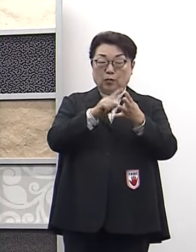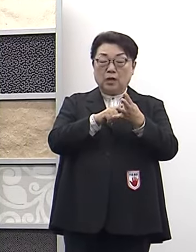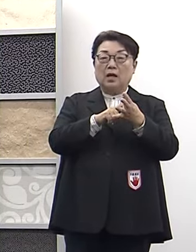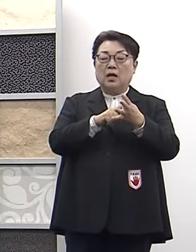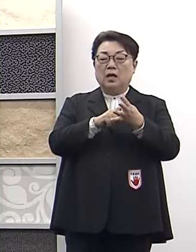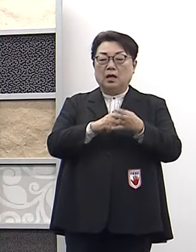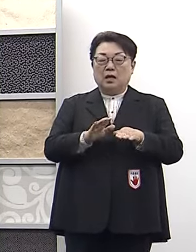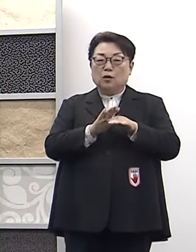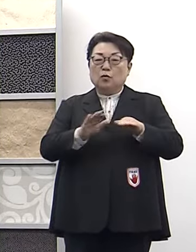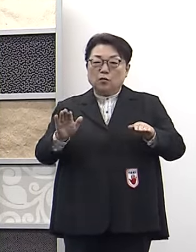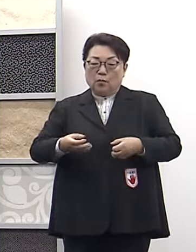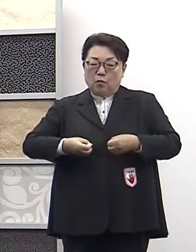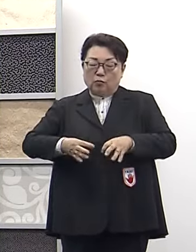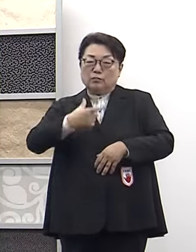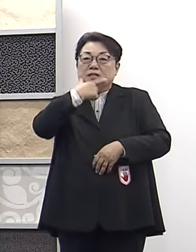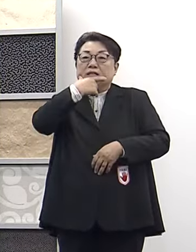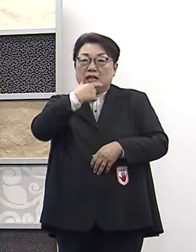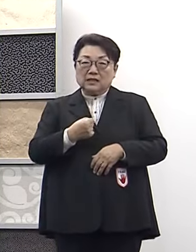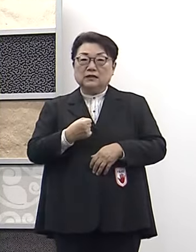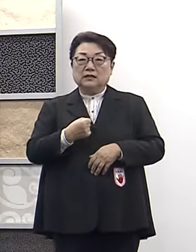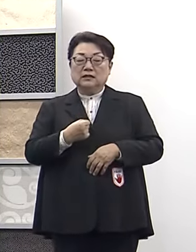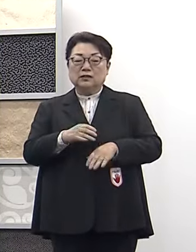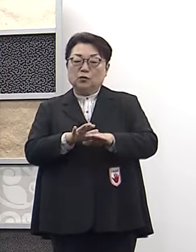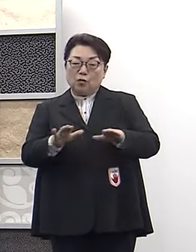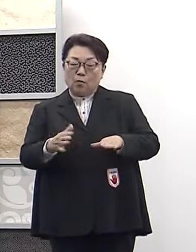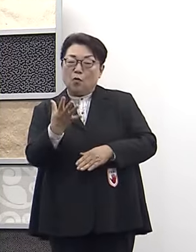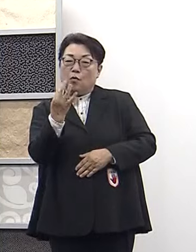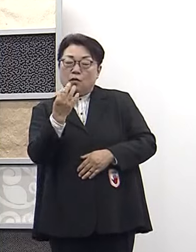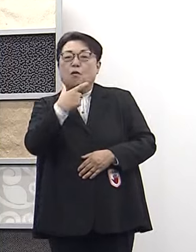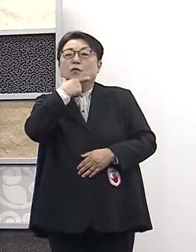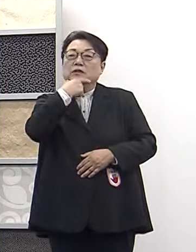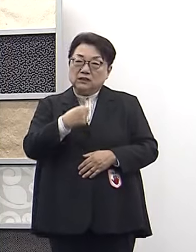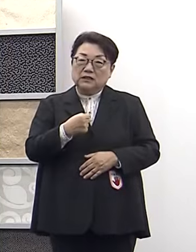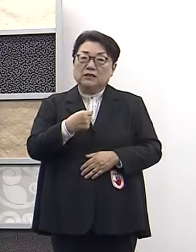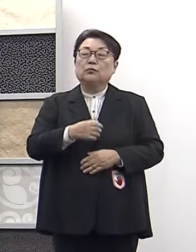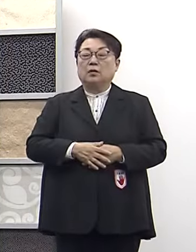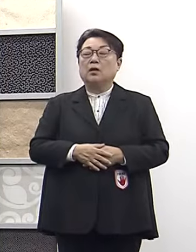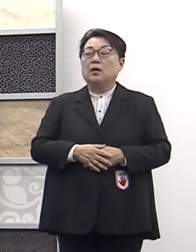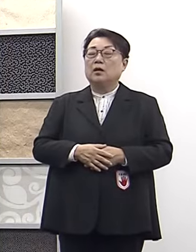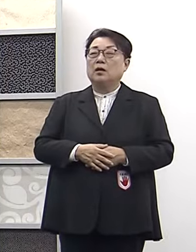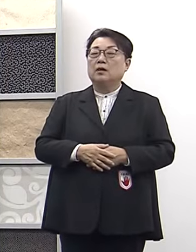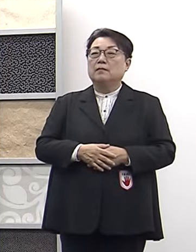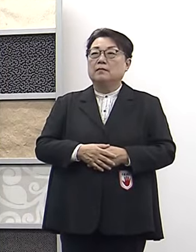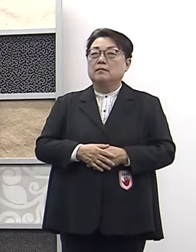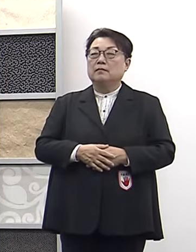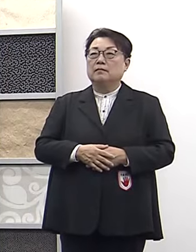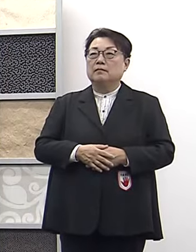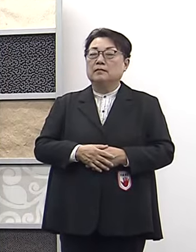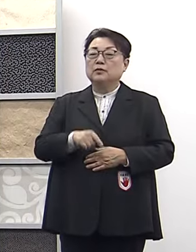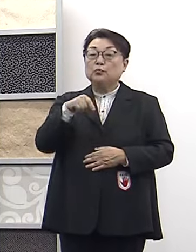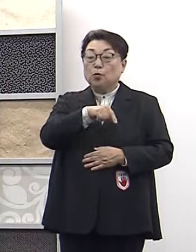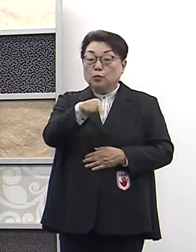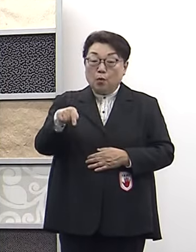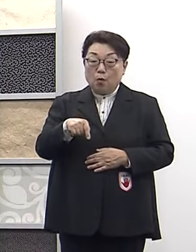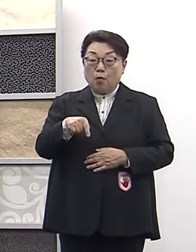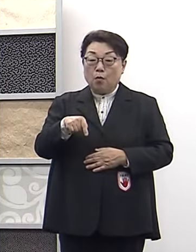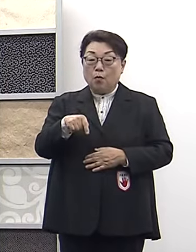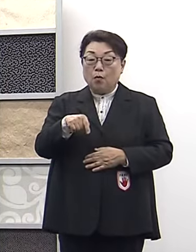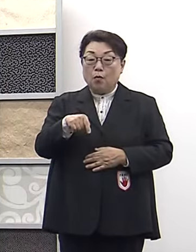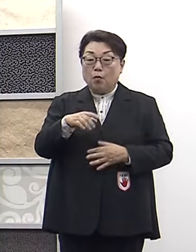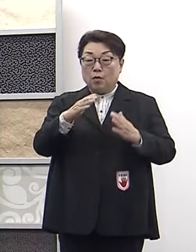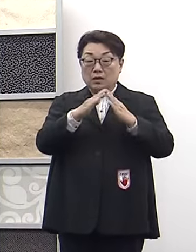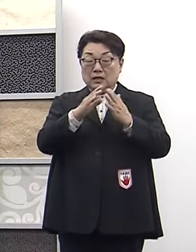子供を持ちたいと思う子供 の数、あるいはその実現度合い、これが相関関係